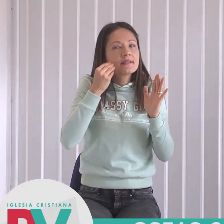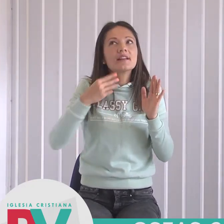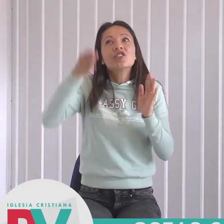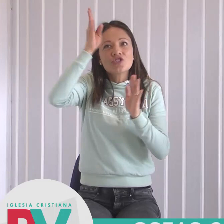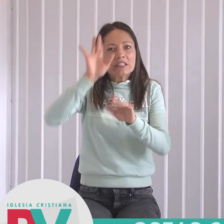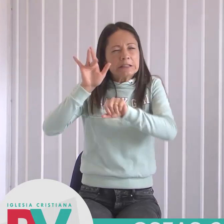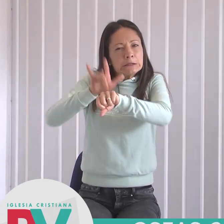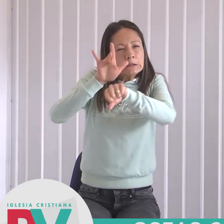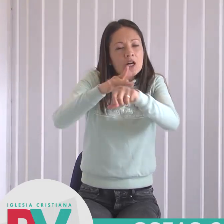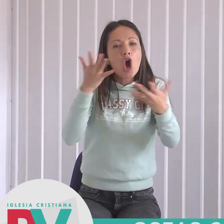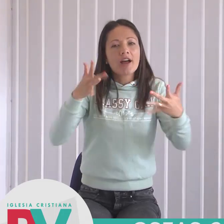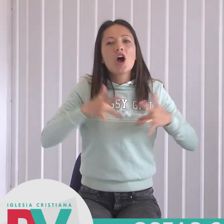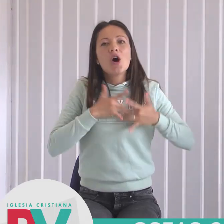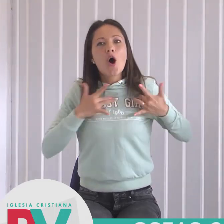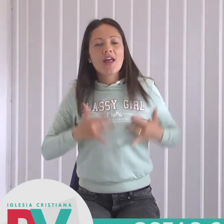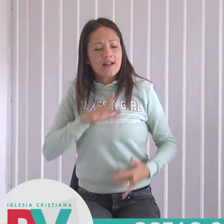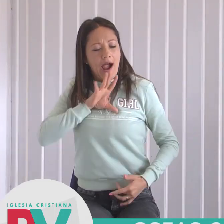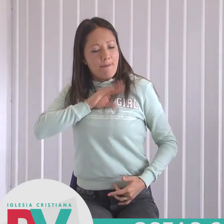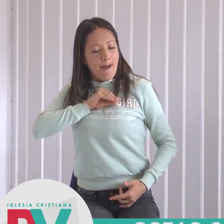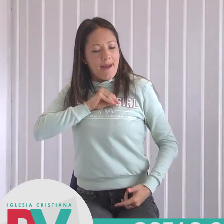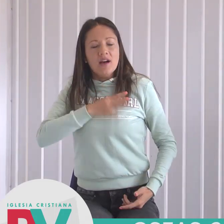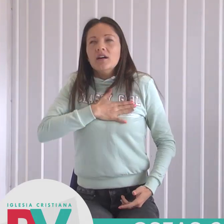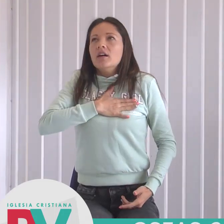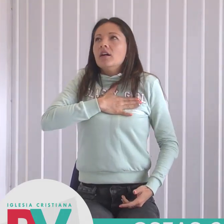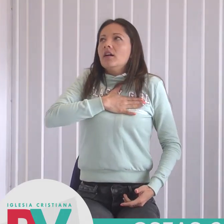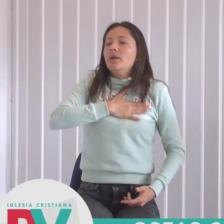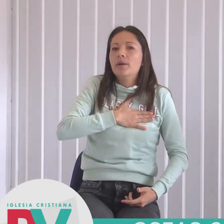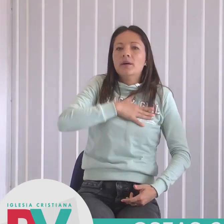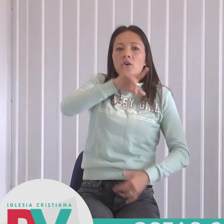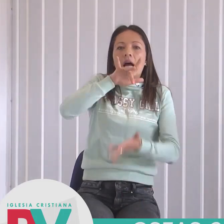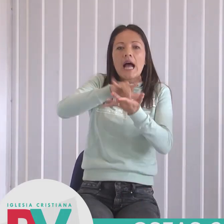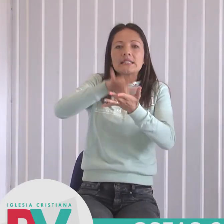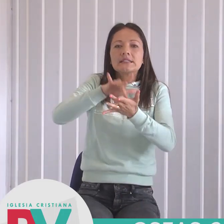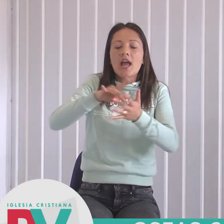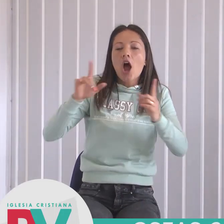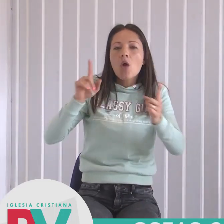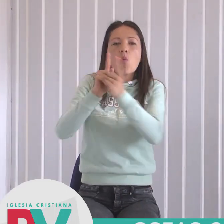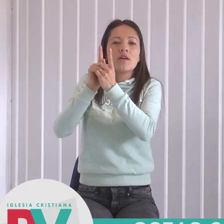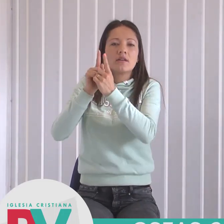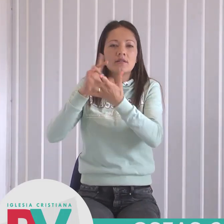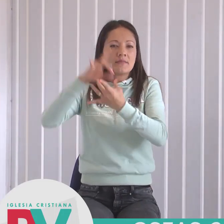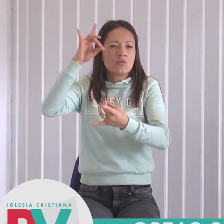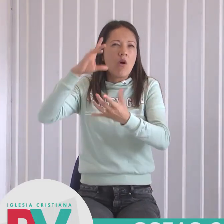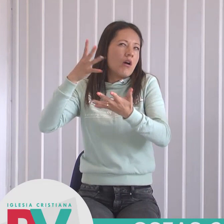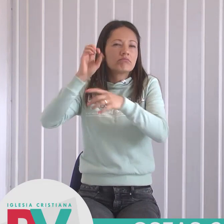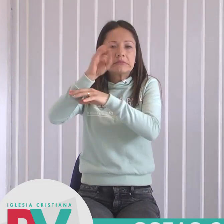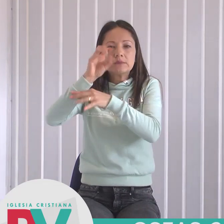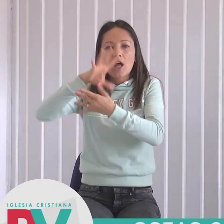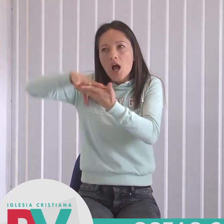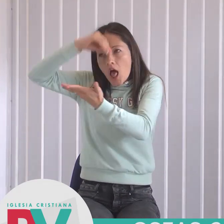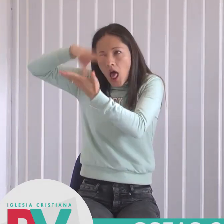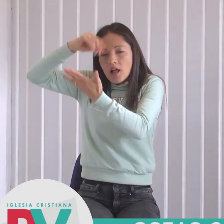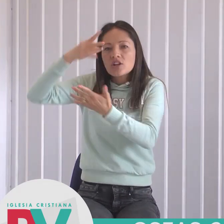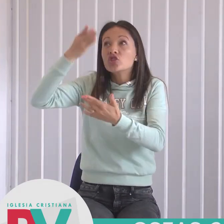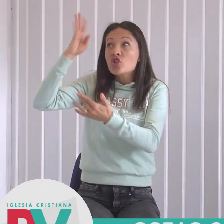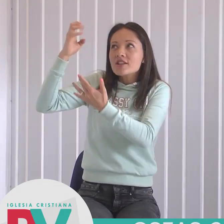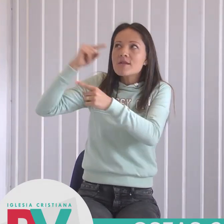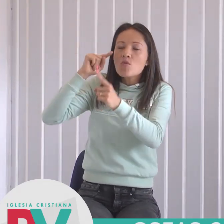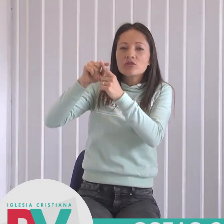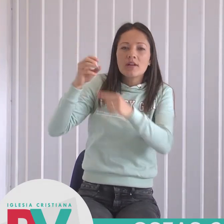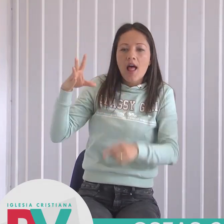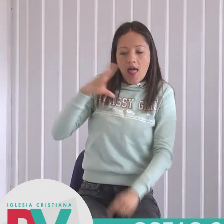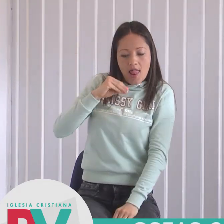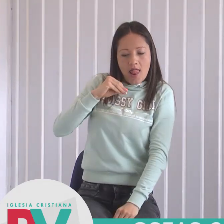Al corazón. Cada vez que usted está asistiendo a un encuentro para aprender algo en el seminario, ¿a dónde quiere hablar Dios? Al